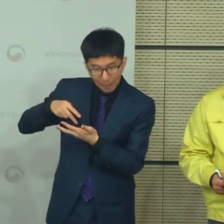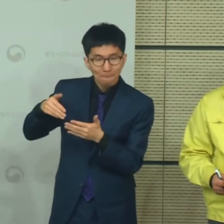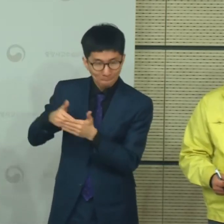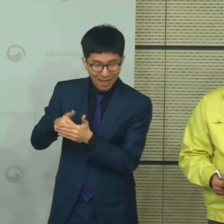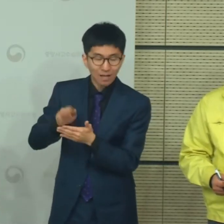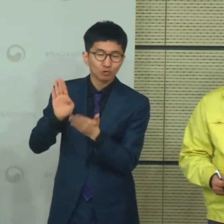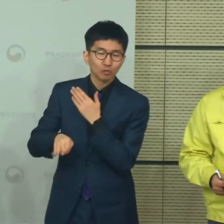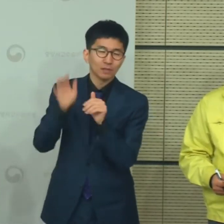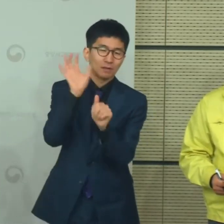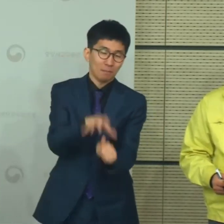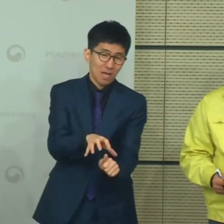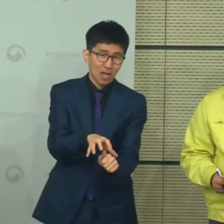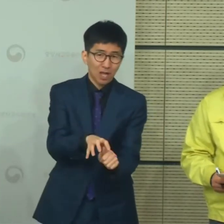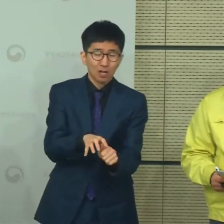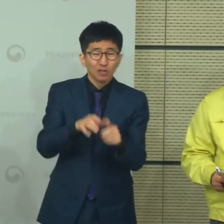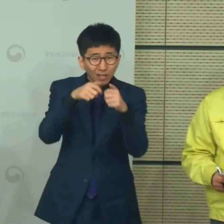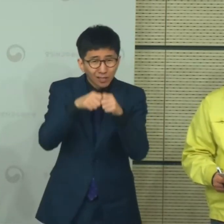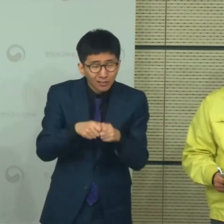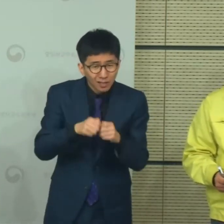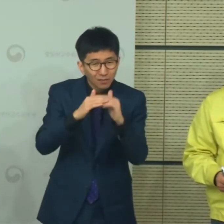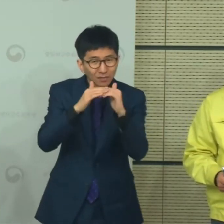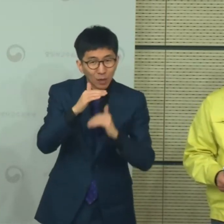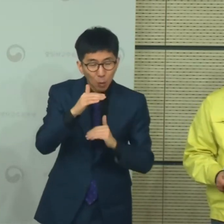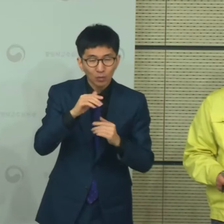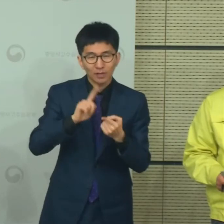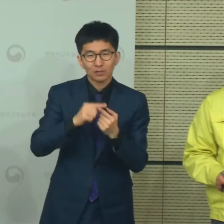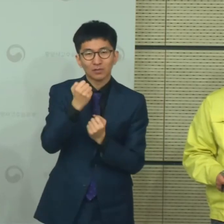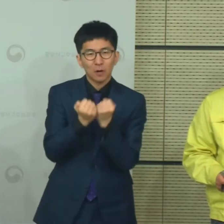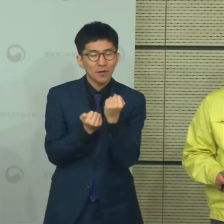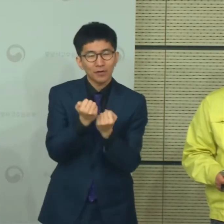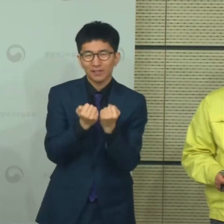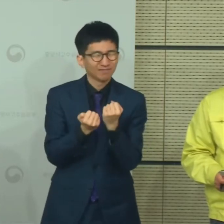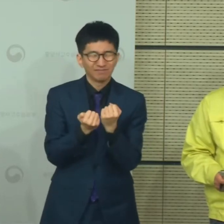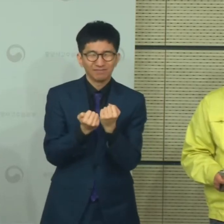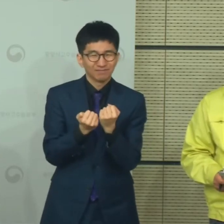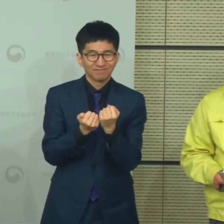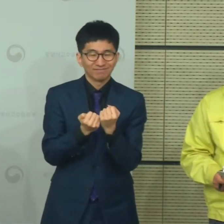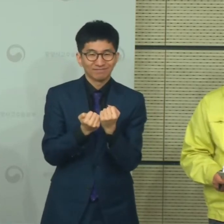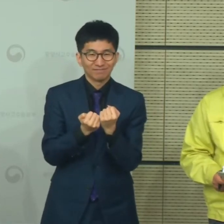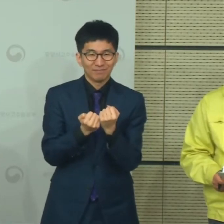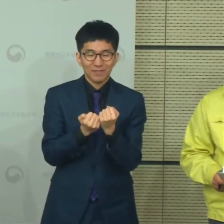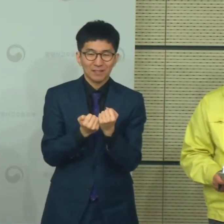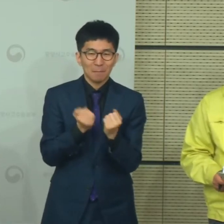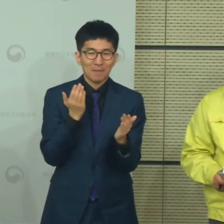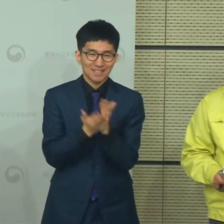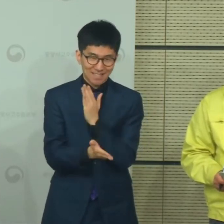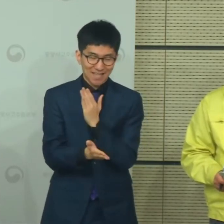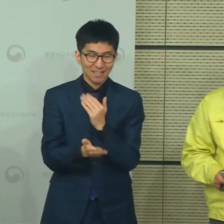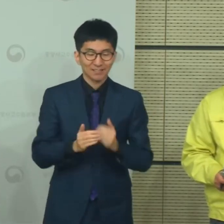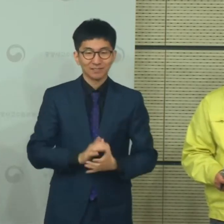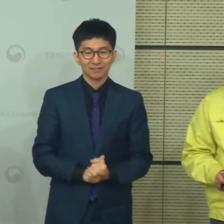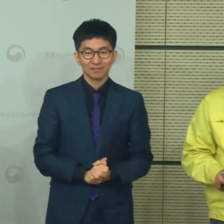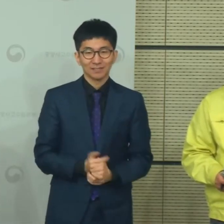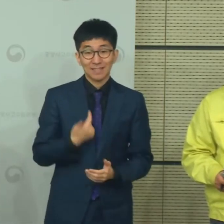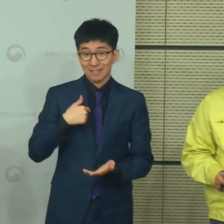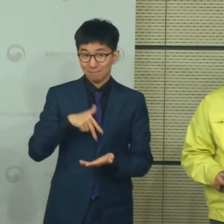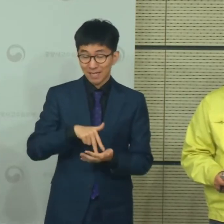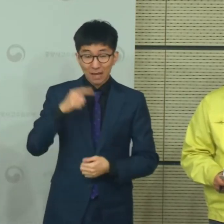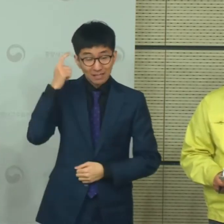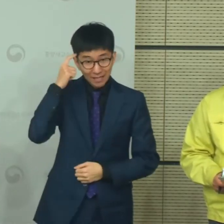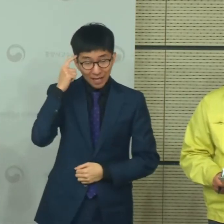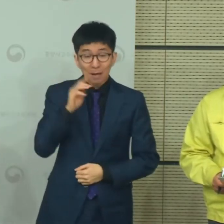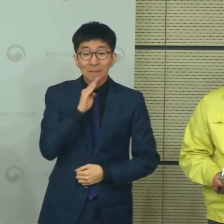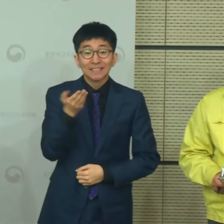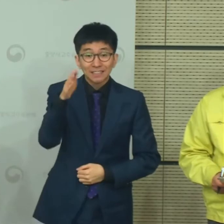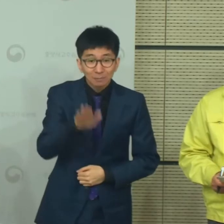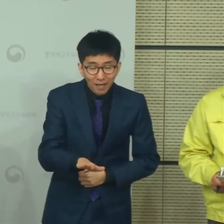임상적 상황까지 어떻게 판단하고 있는지를 말씀드리는 것은 적절치 않다라고 사료가 됩니다. 그 다만